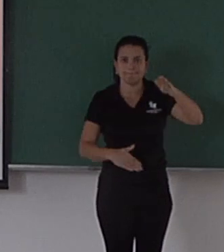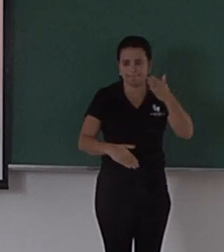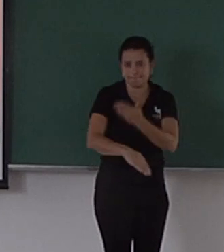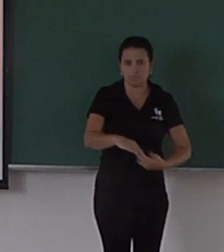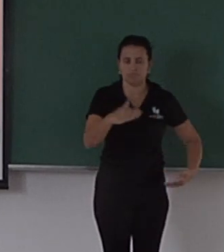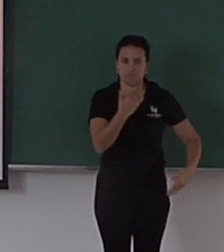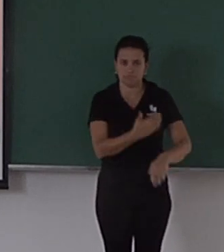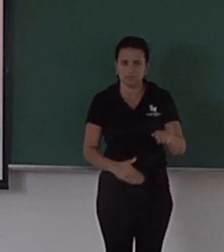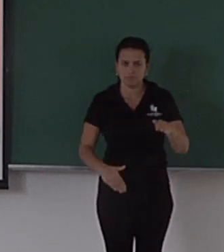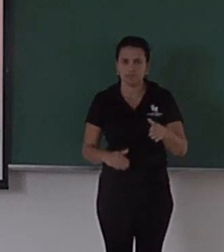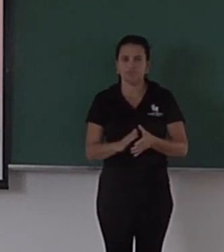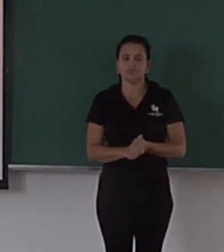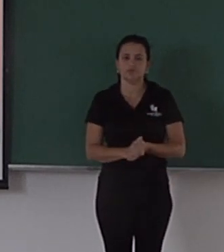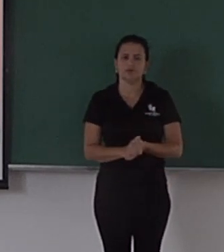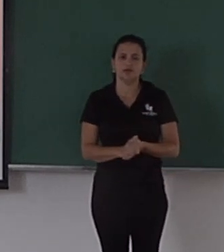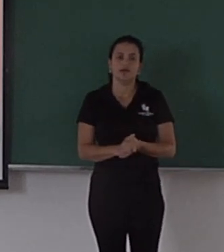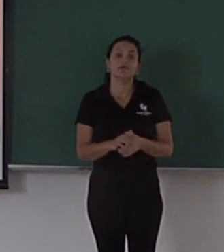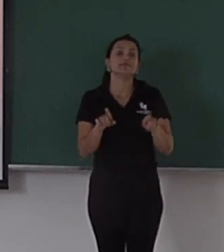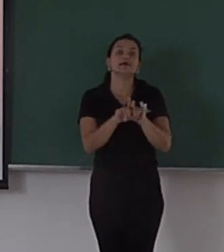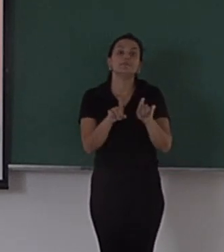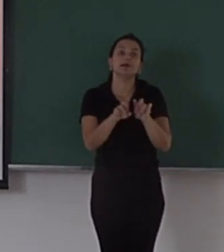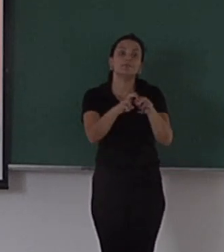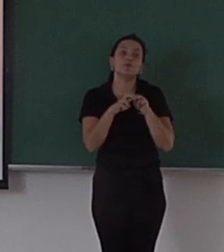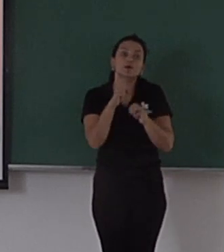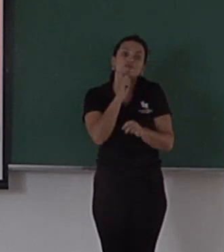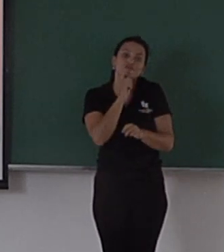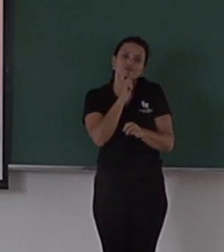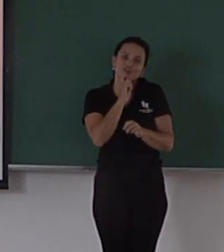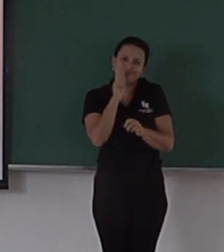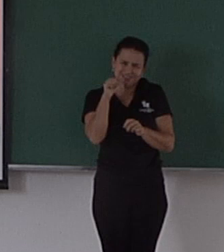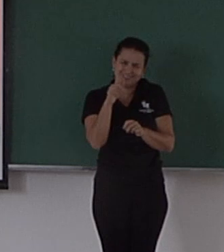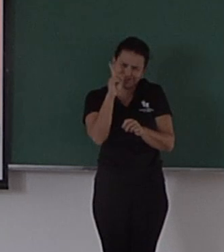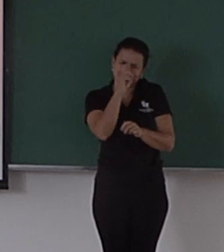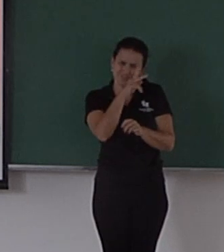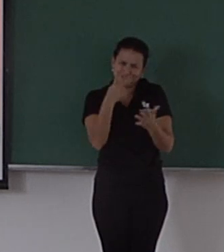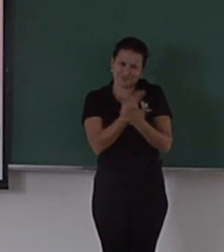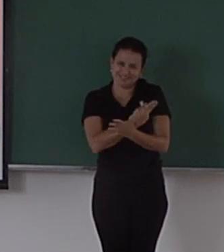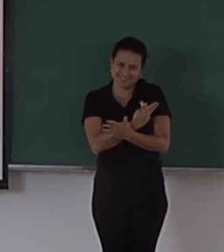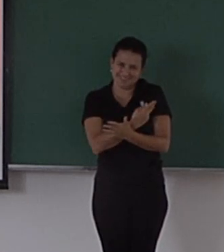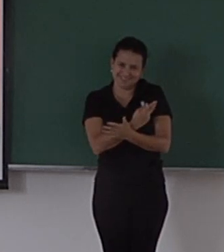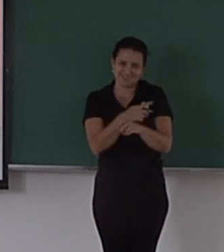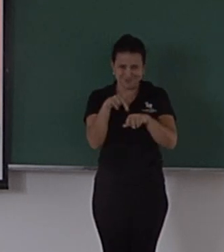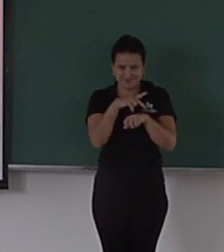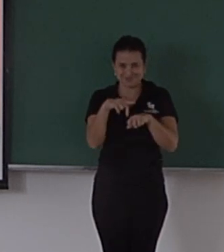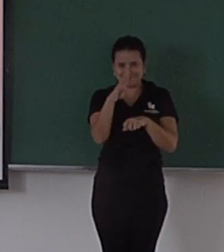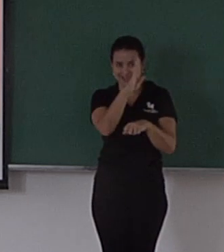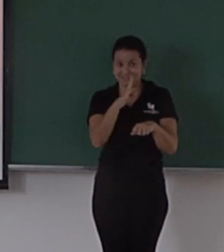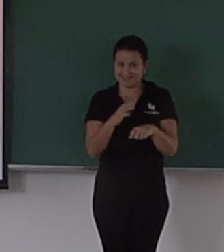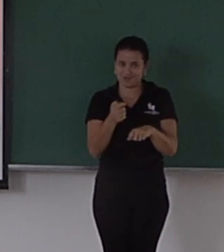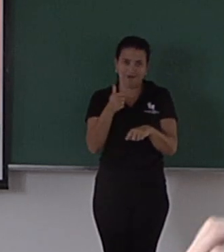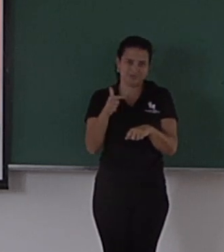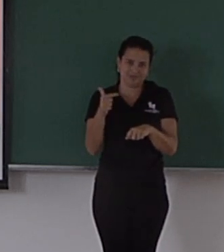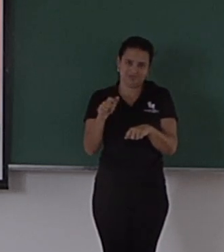nossa, mas queimadura por frio, né? Aqui no nosso meio é muito raro queimadura por frio, porque a gente é um país tropical, né? Tem pouco frio,